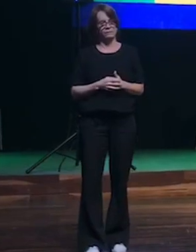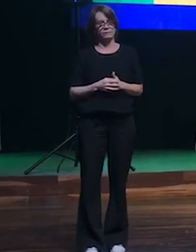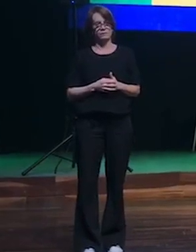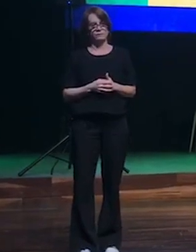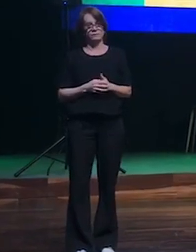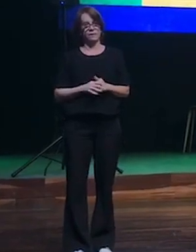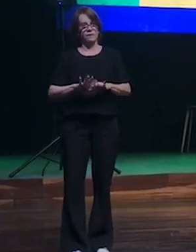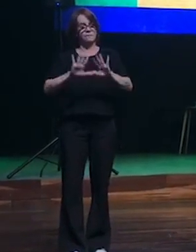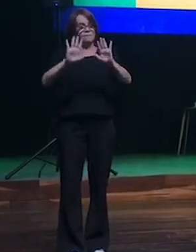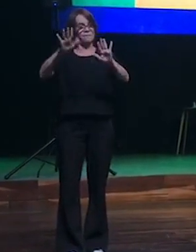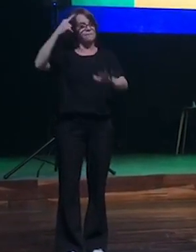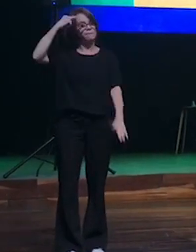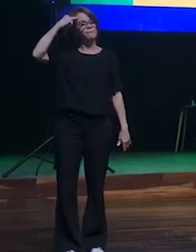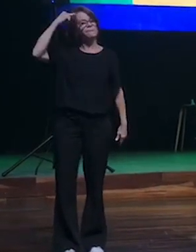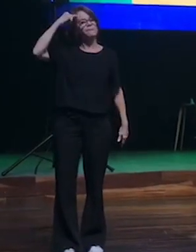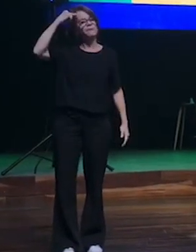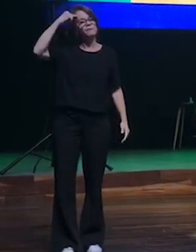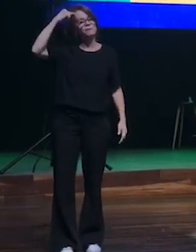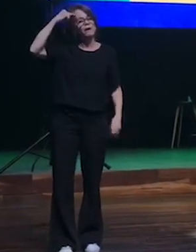Mas é o pensamento.